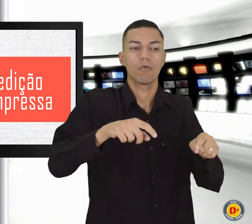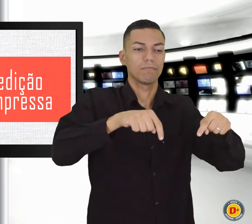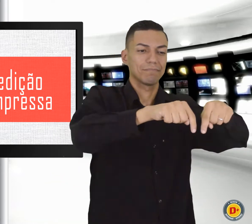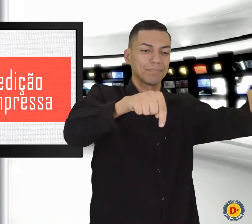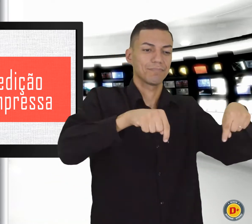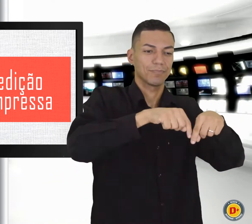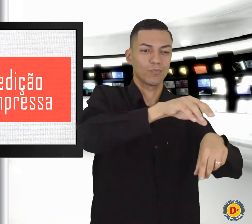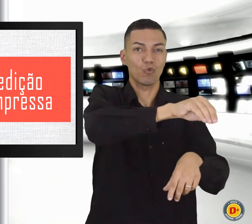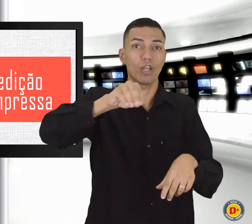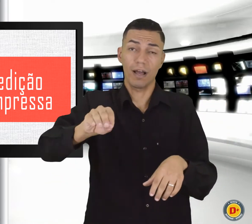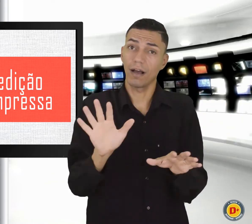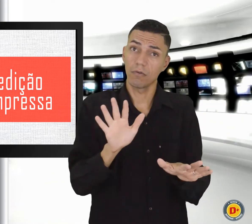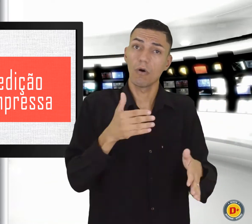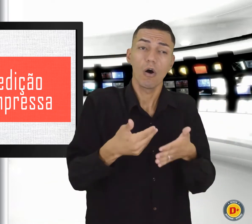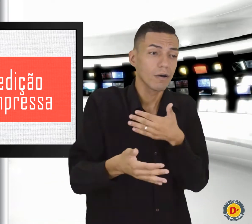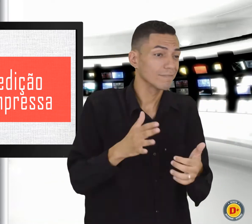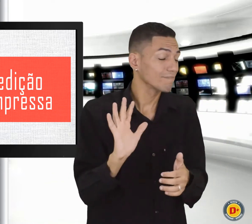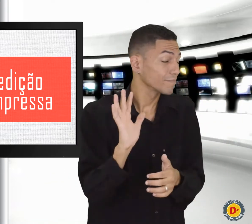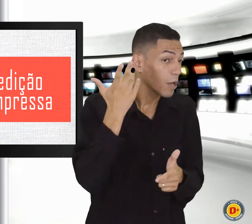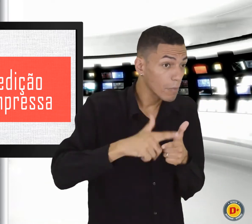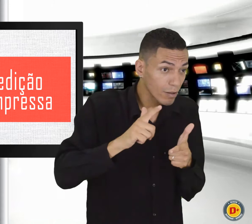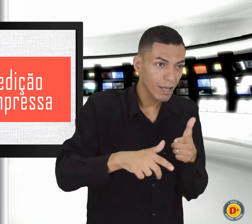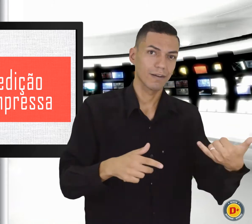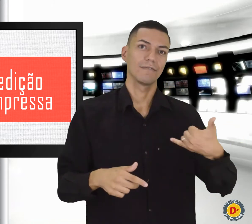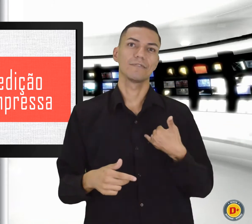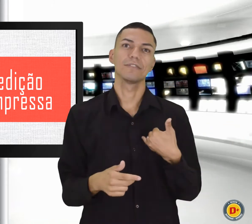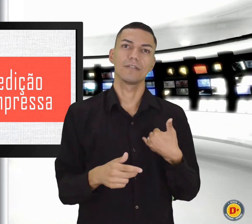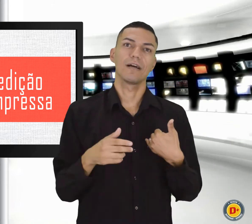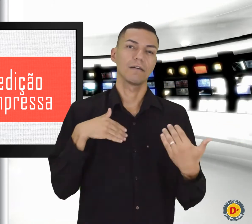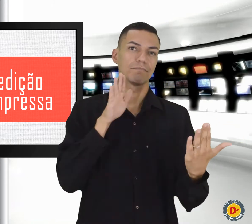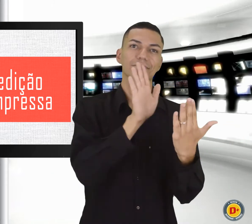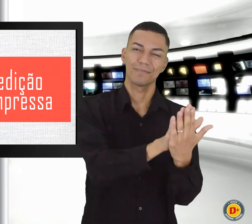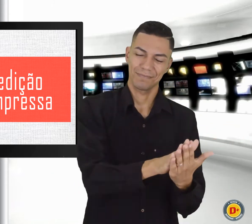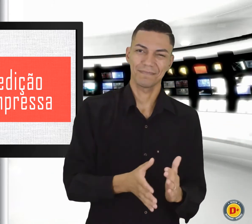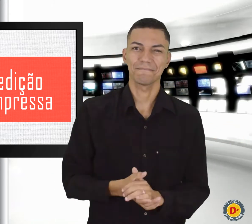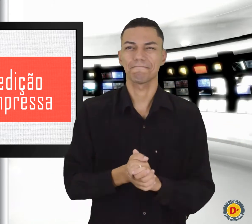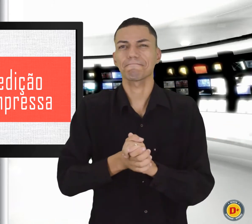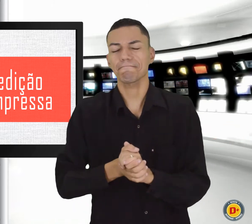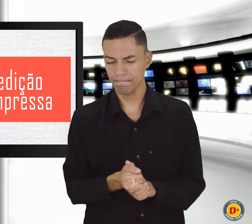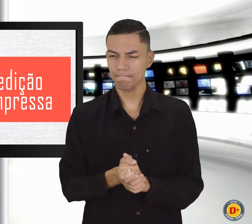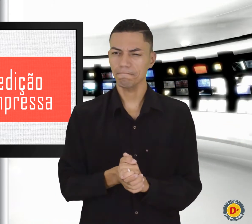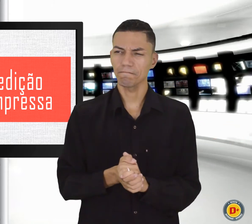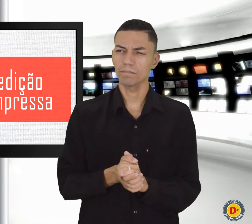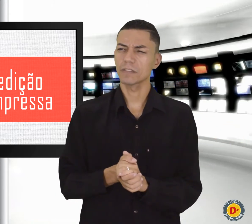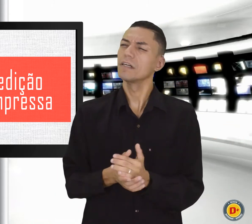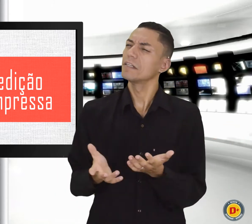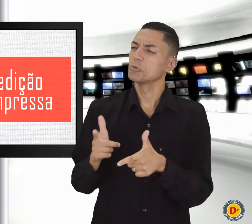Há uma preocupação em relação às potencialidades e habilidades da pessoa com deficiência